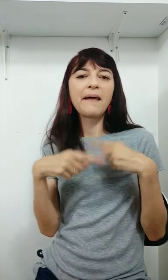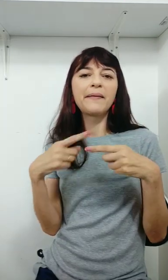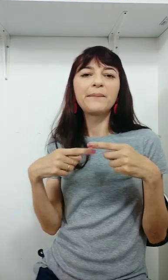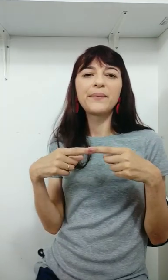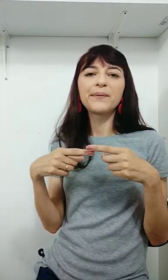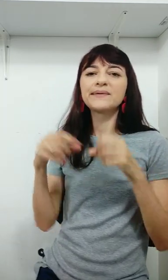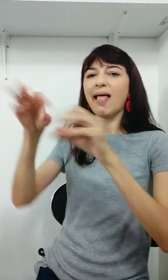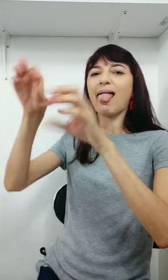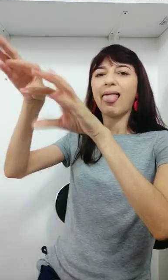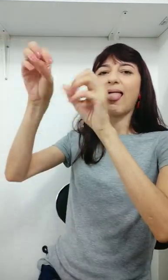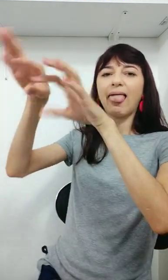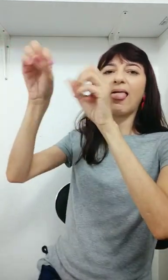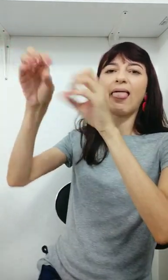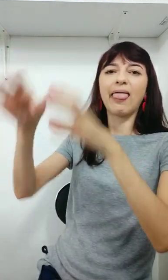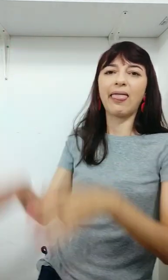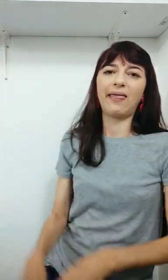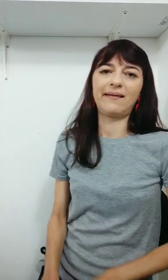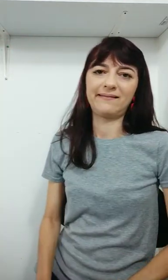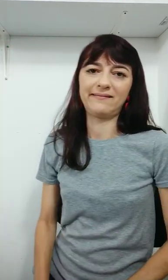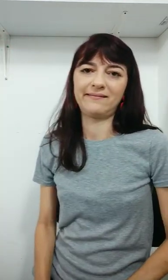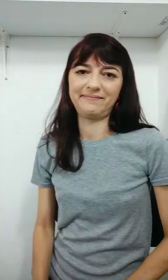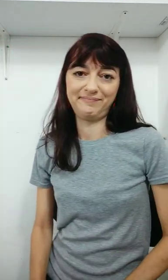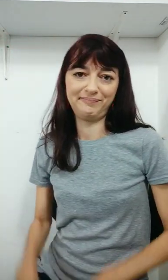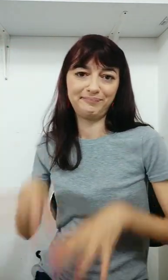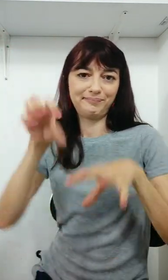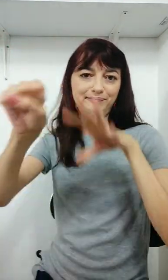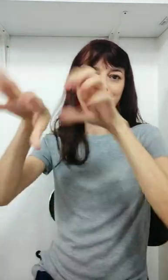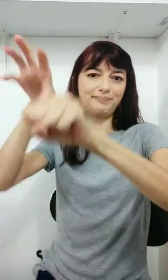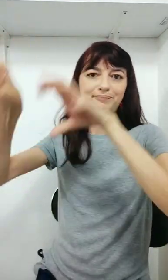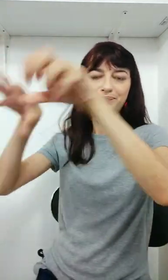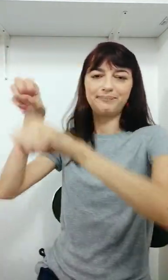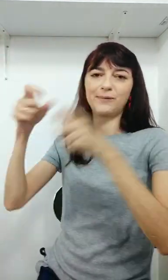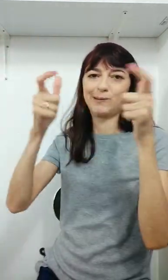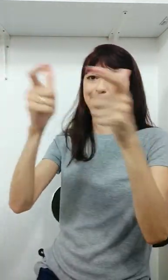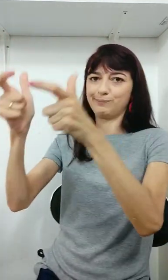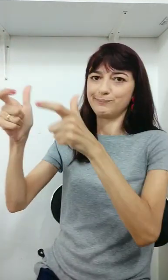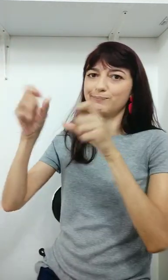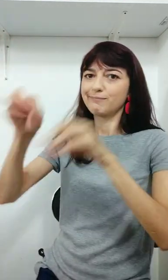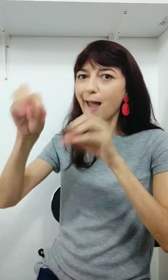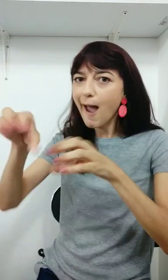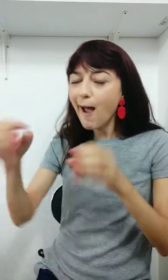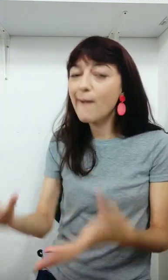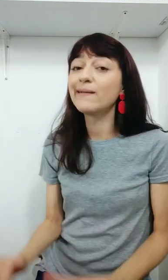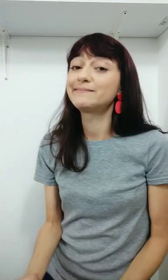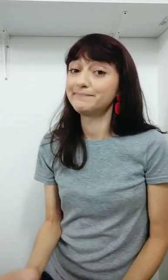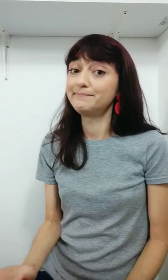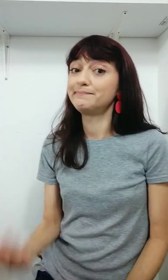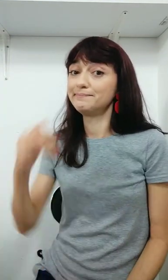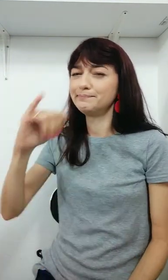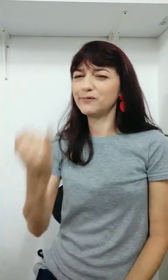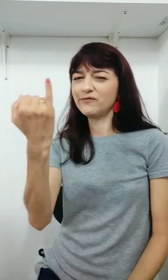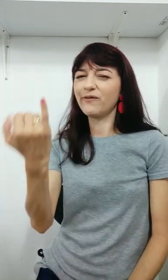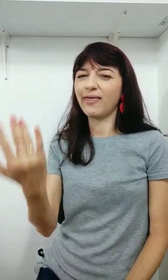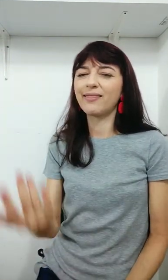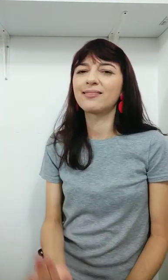ouvinte está ali, aprende Libras com o surdo, simplesmente aprende, ignora o surdo e vai dar aula, né? Ele vai dar aula e ignora, e nem fala